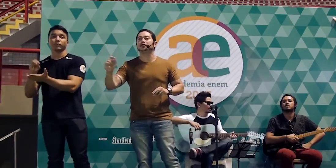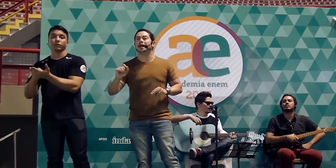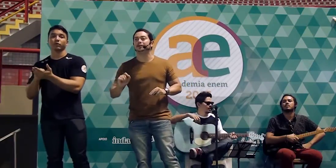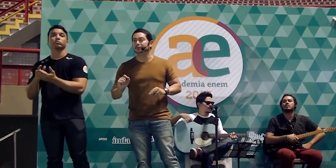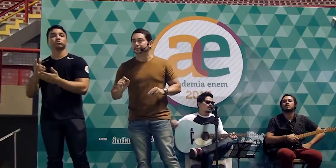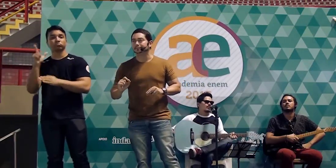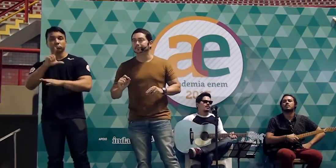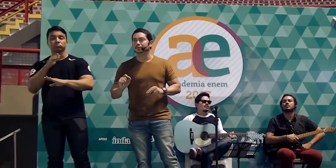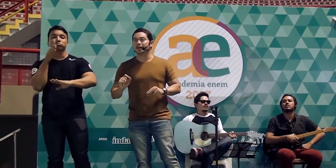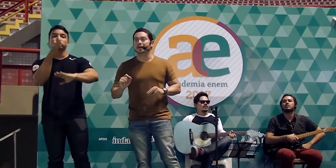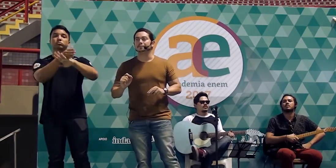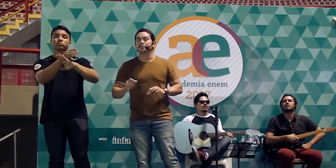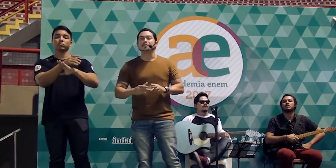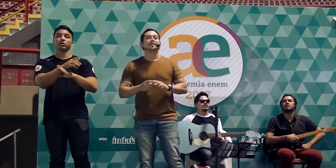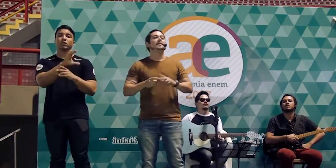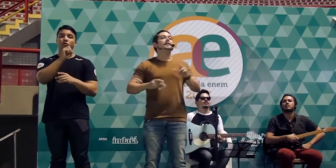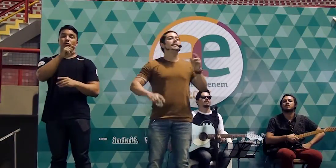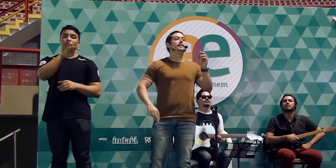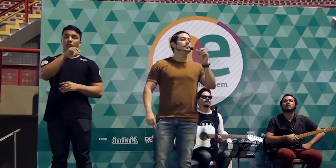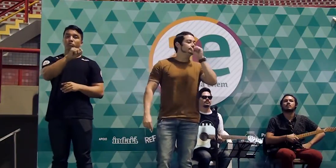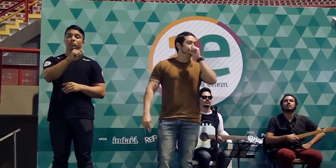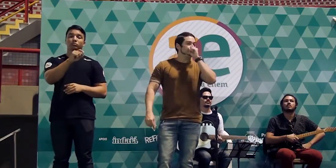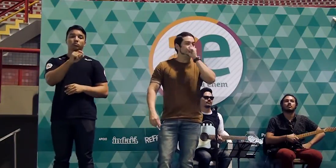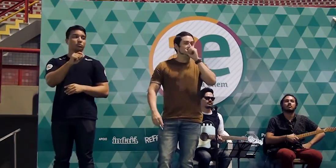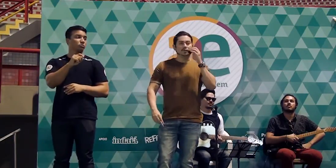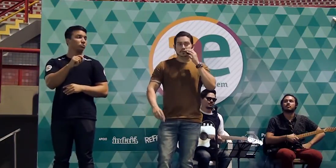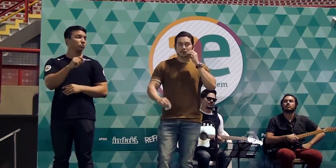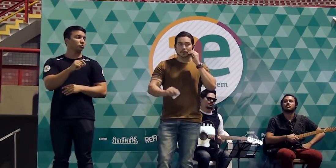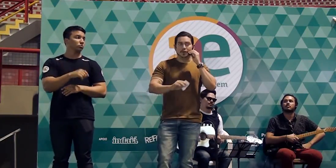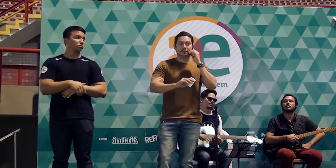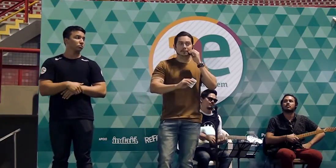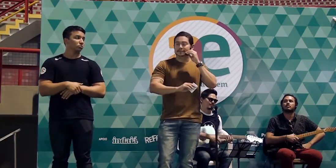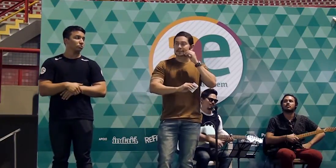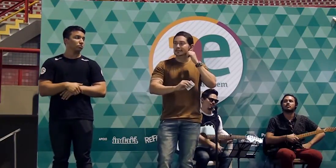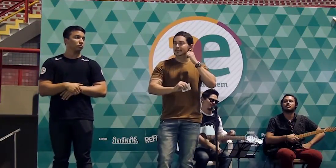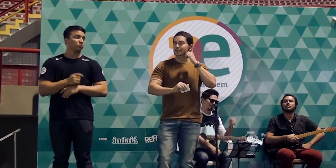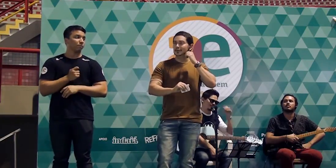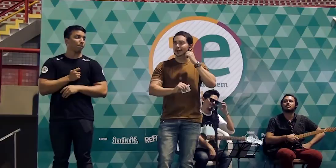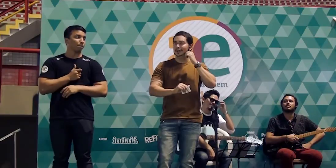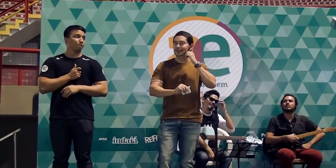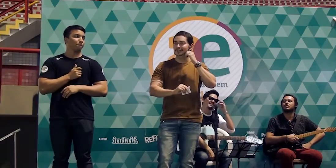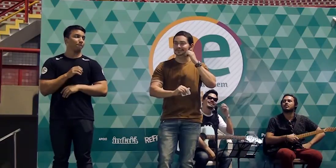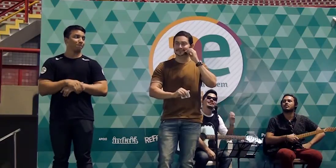lançou candidato, tá? E... Oi?